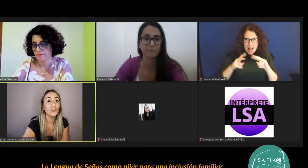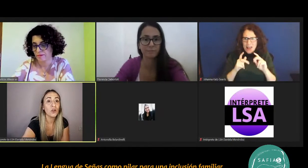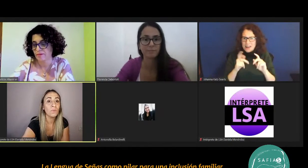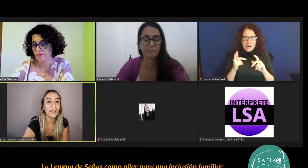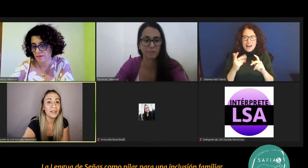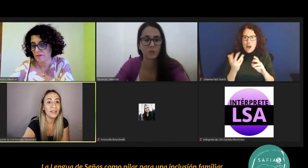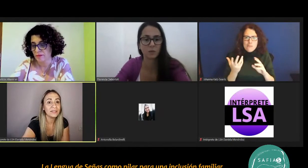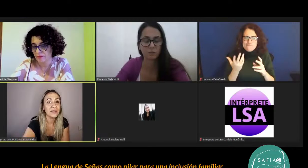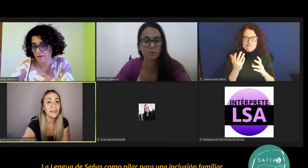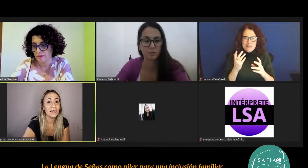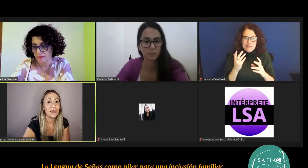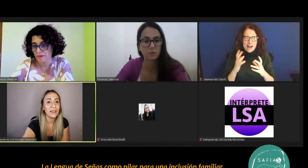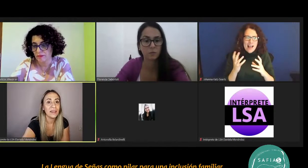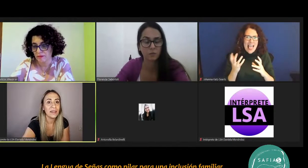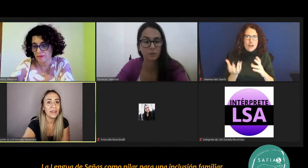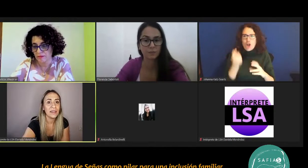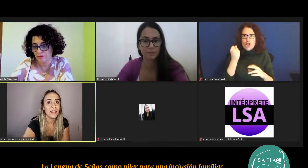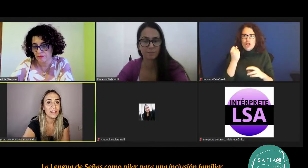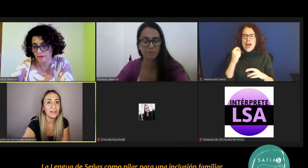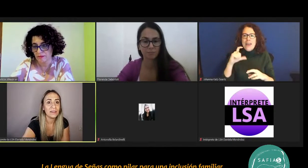Ya que muchos padres